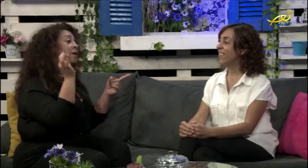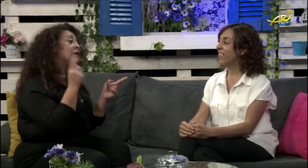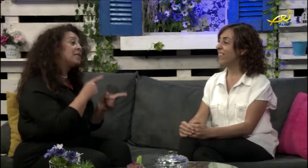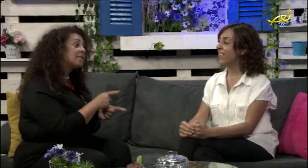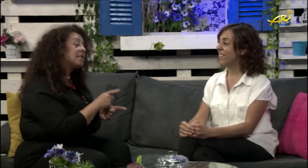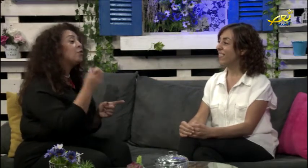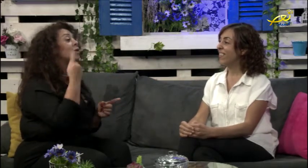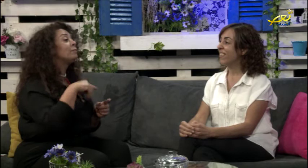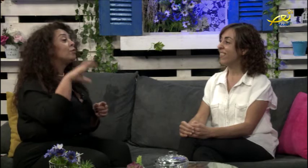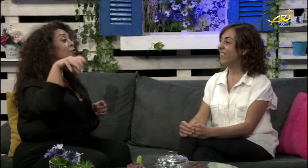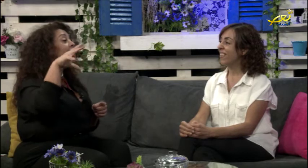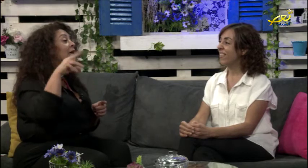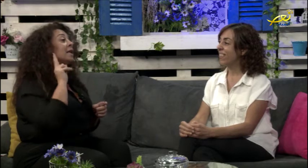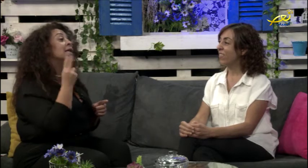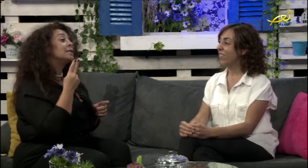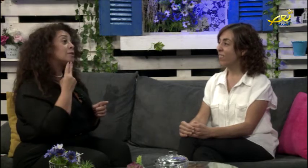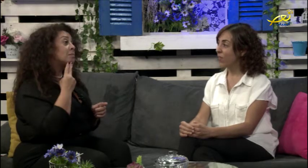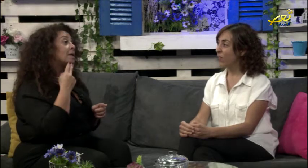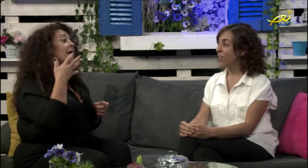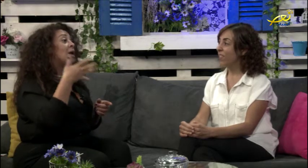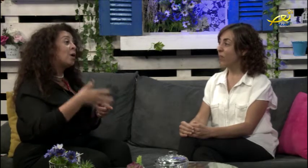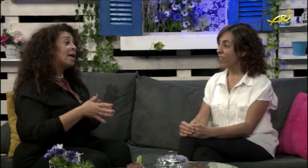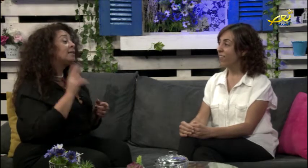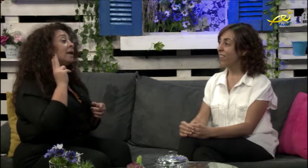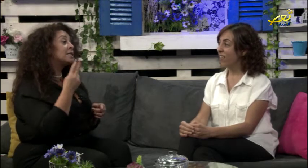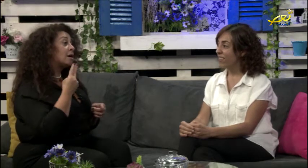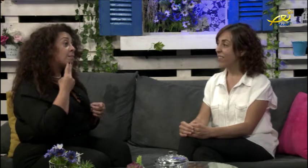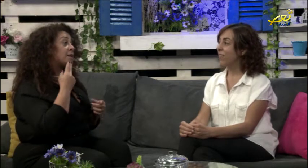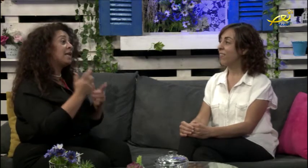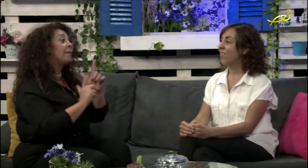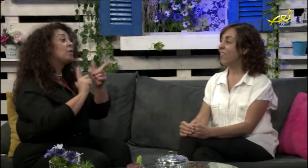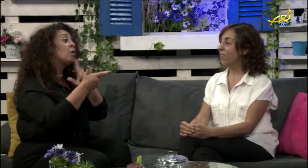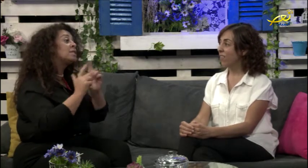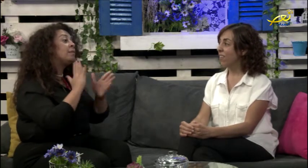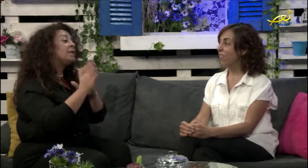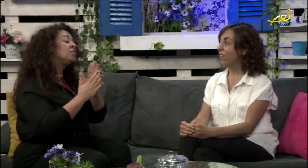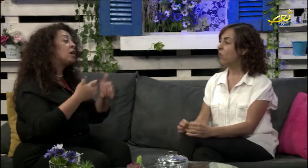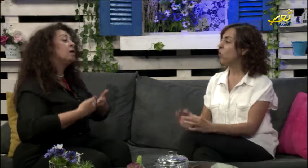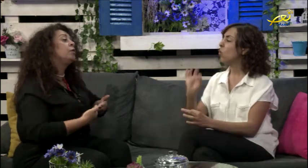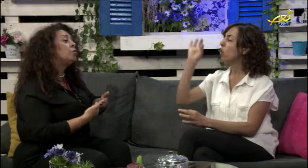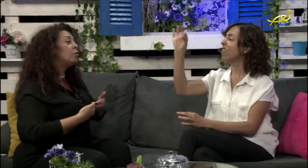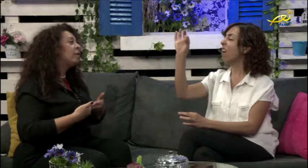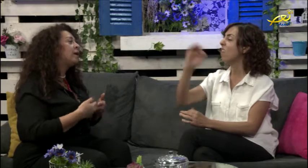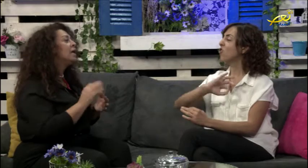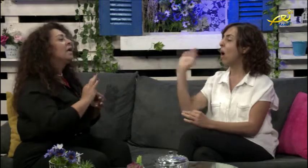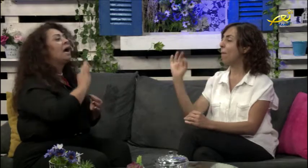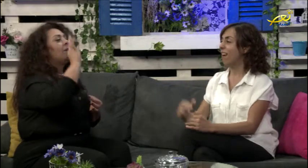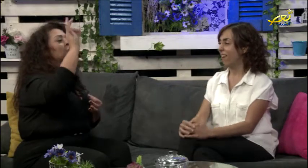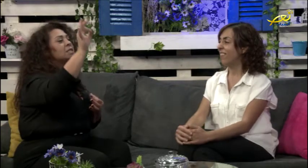وبتنوه نسرين إنه وقت بيكونوا الأهل سم، هالولد الأصم يلي عم يتواصل بالإشارة من هو وبيبي عم يوصل